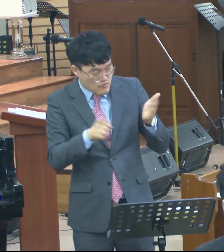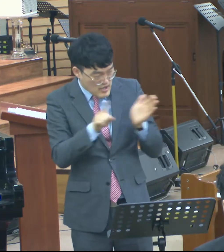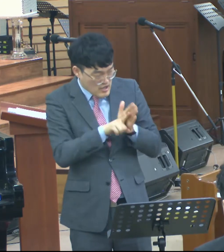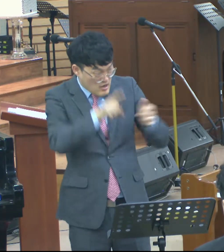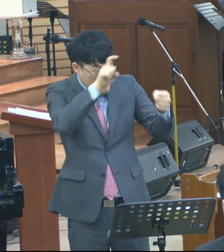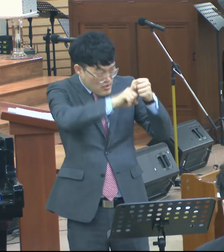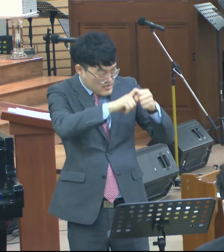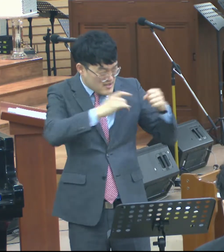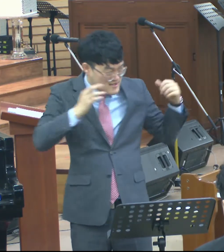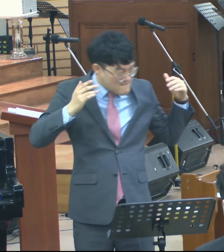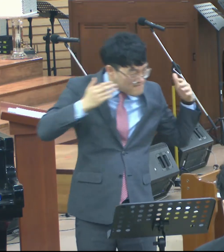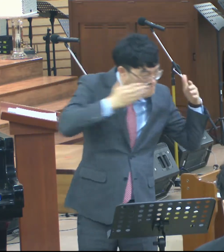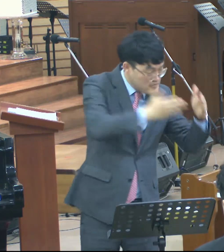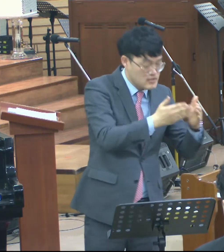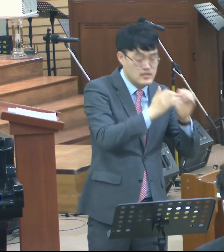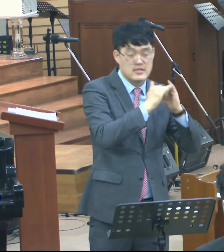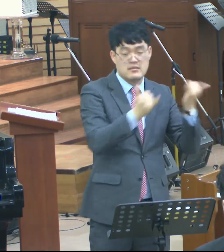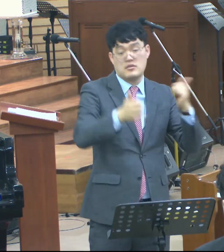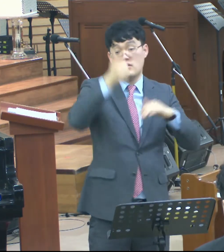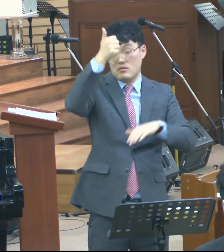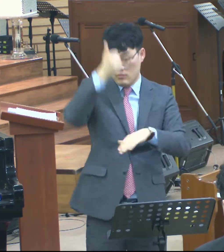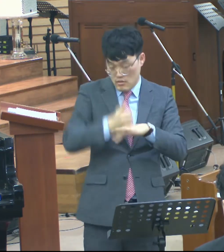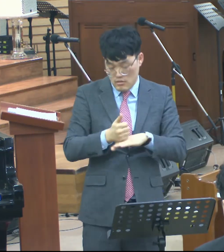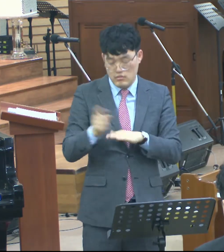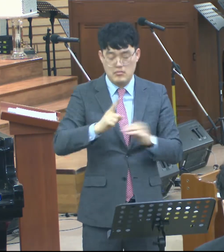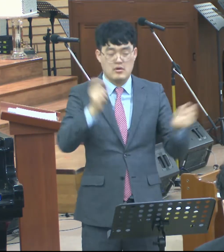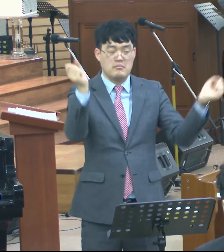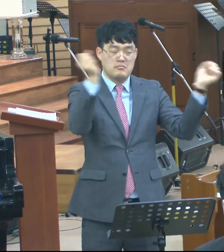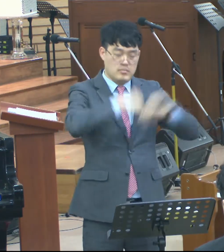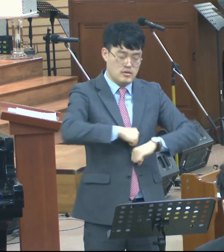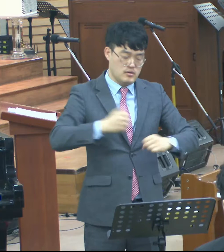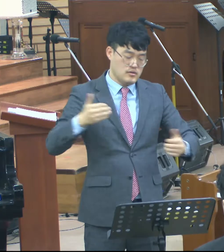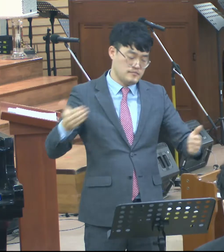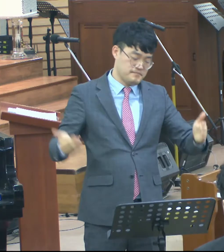협정에 의해서 파멸에 이르게 될 것이다.